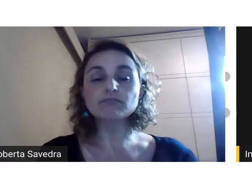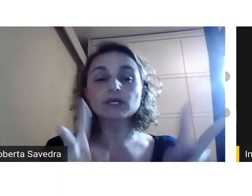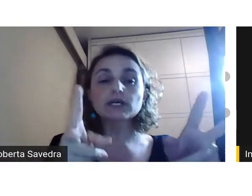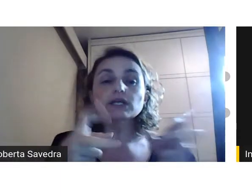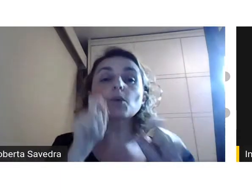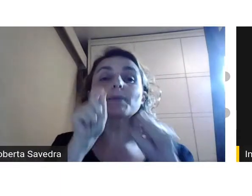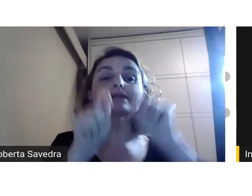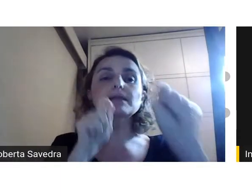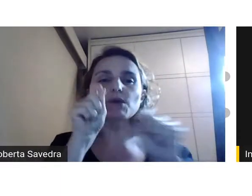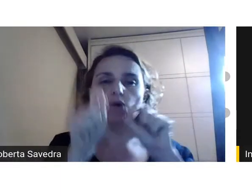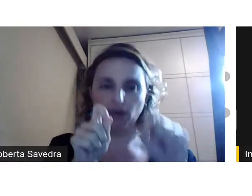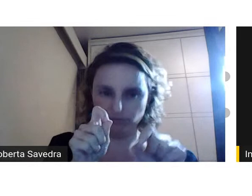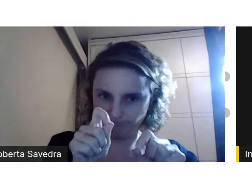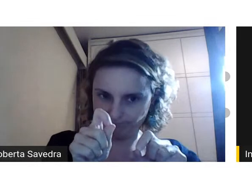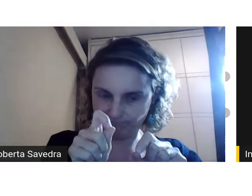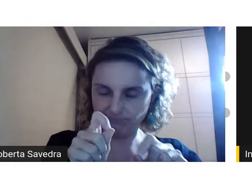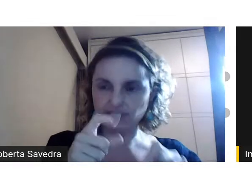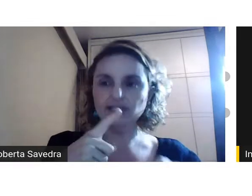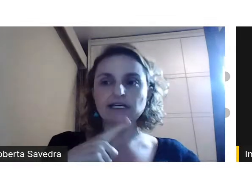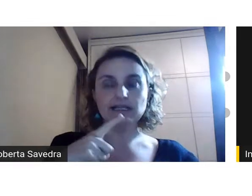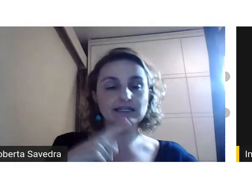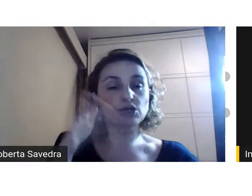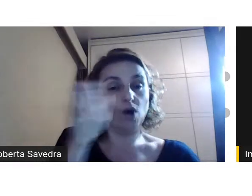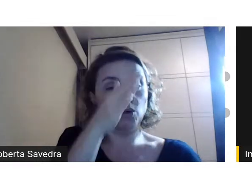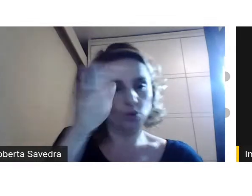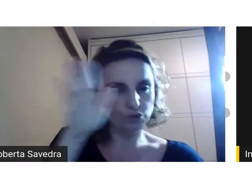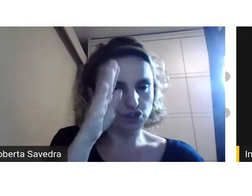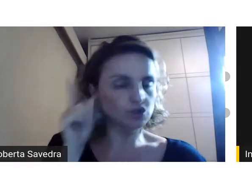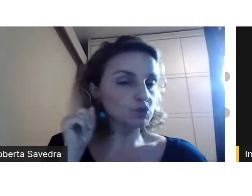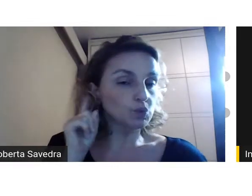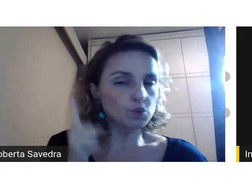acesso ao português da sua modalidade escrita